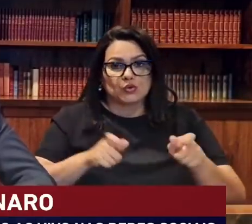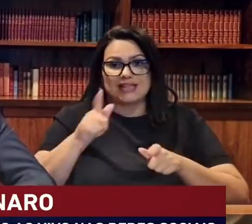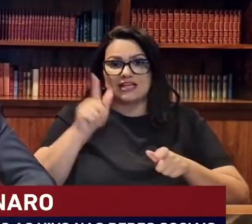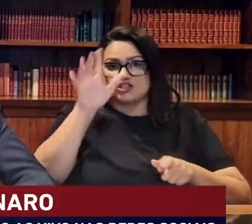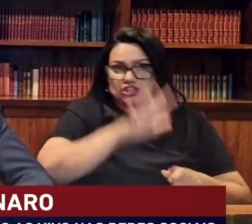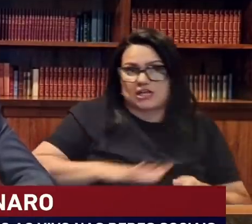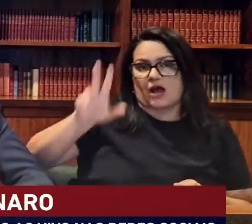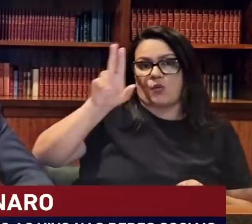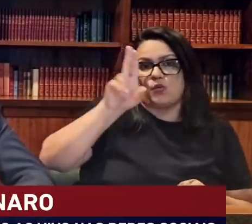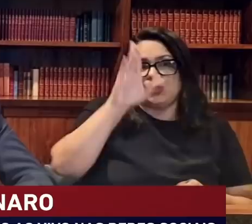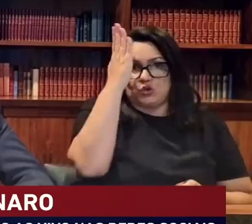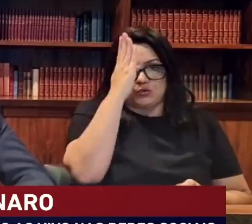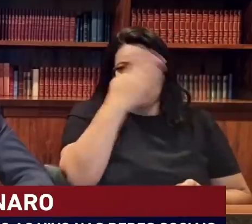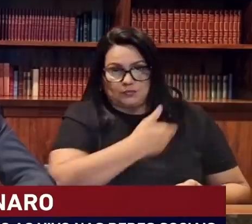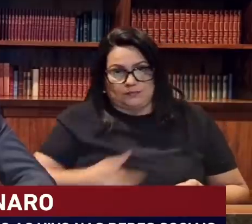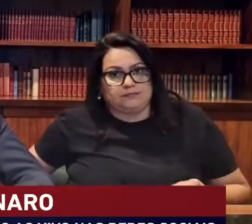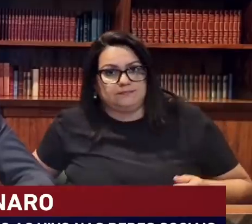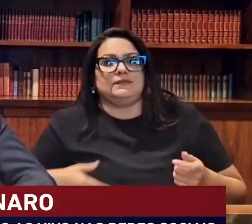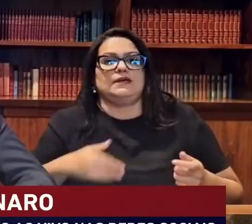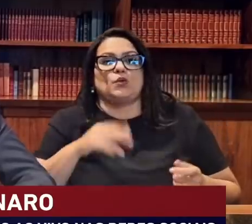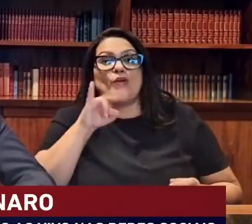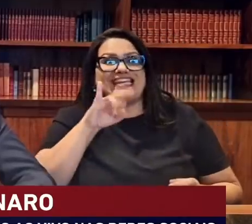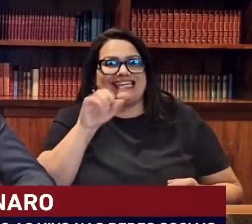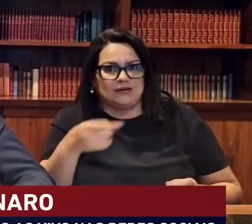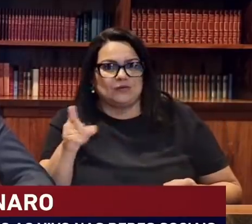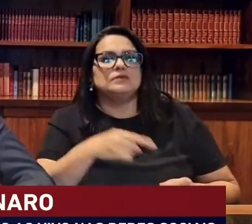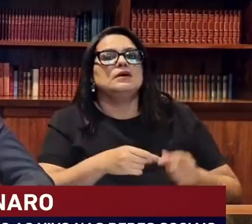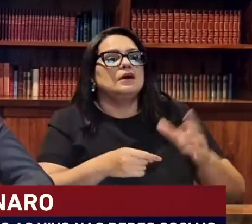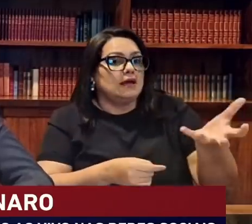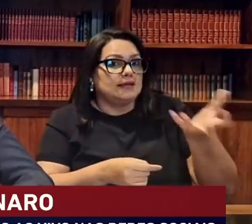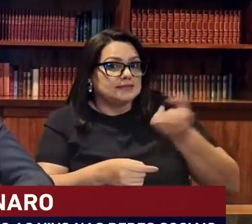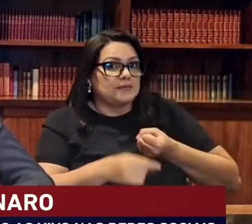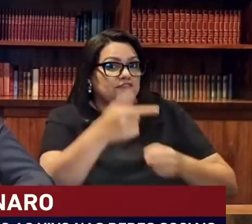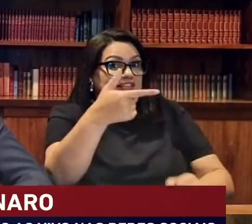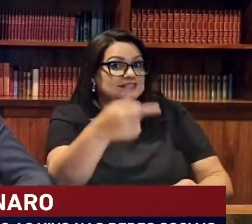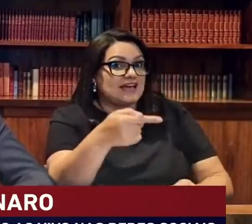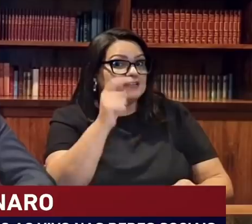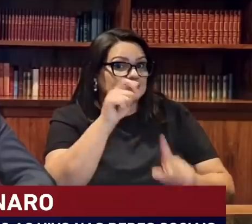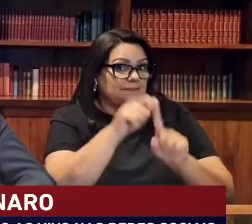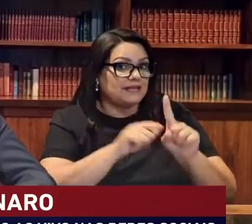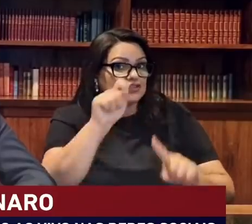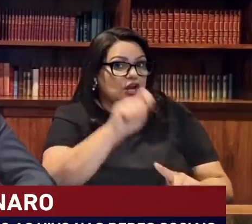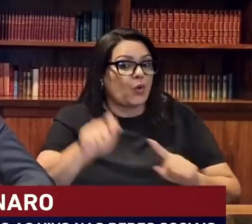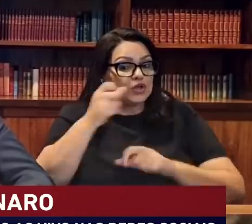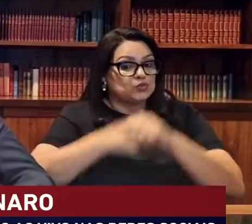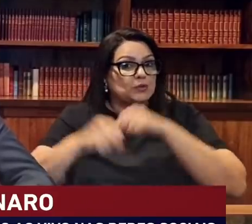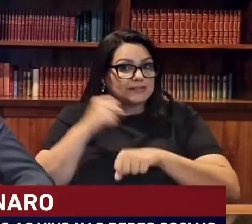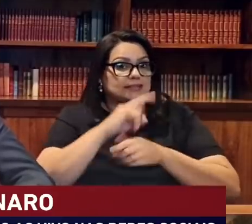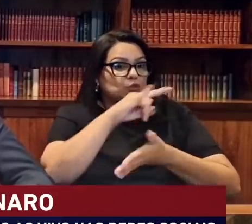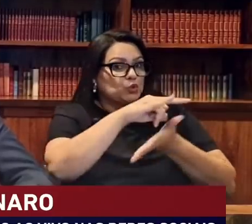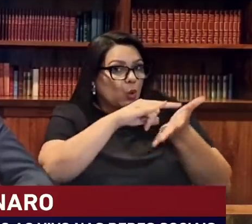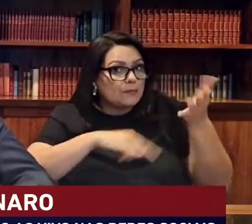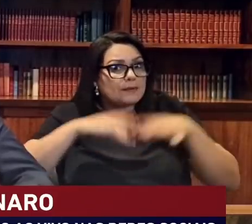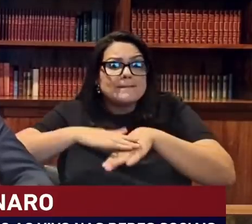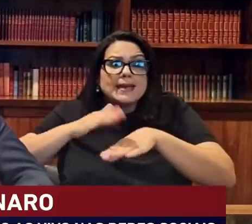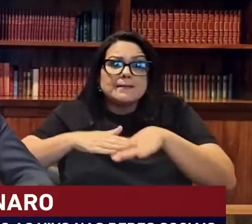tem o ministro Wagner Rosário à frente, recebeu em 27 de agosto do ano passado documentos enviados